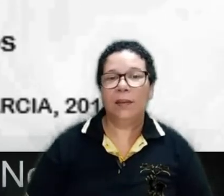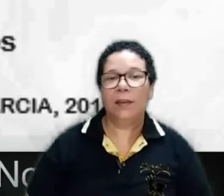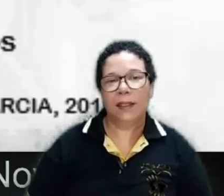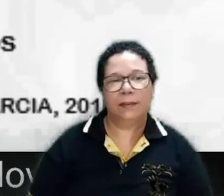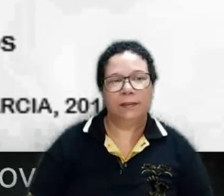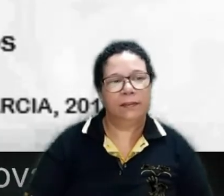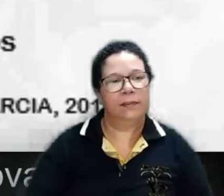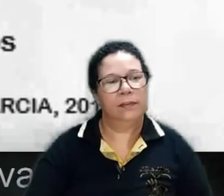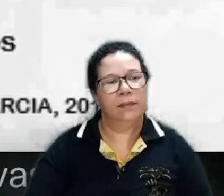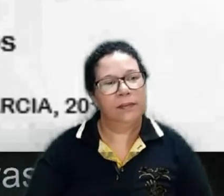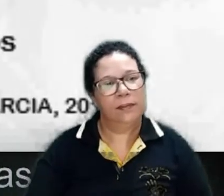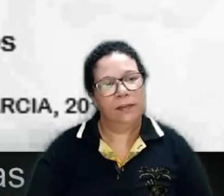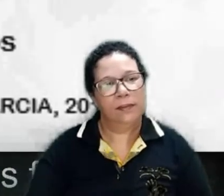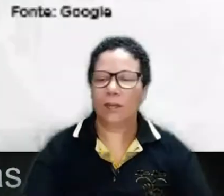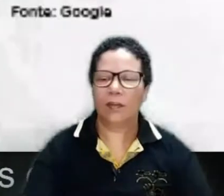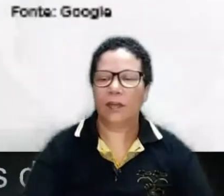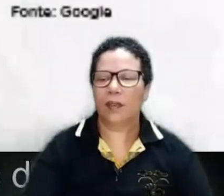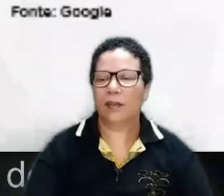tecnológica também.